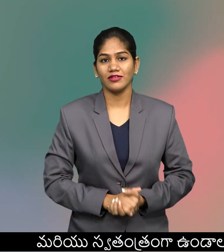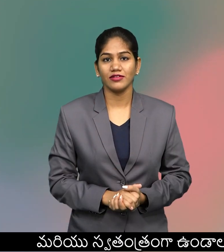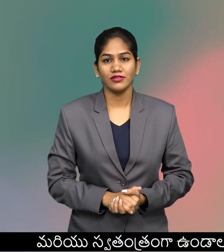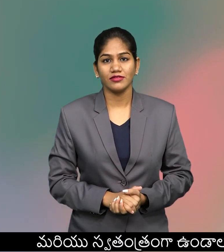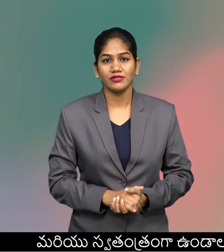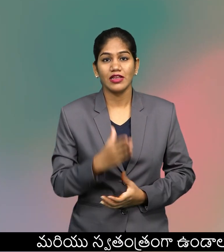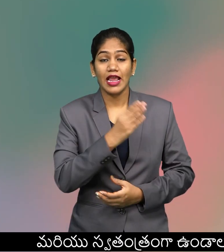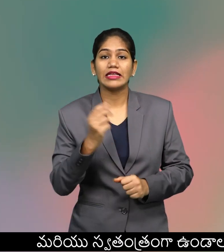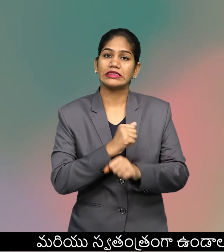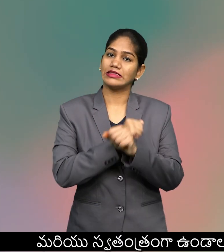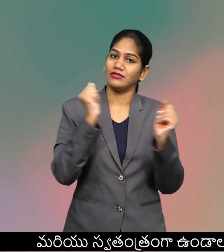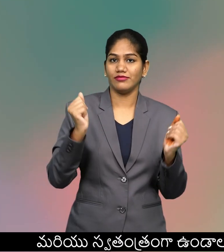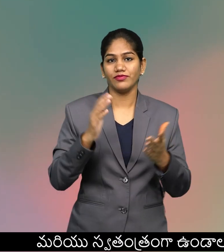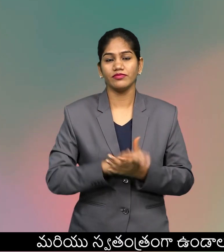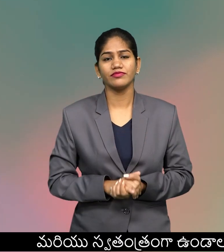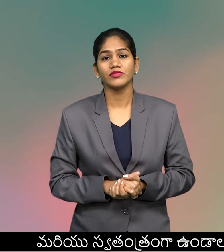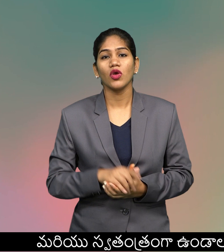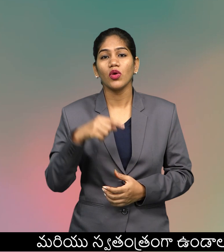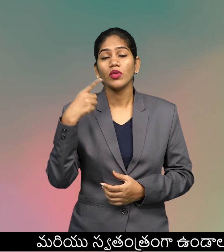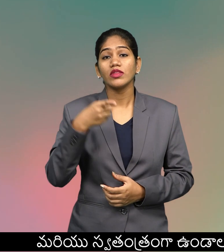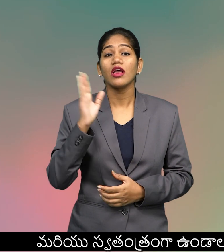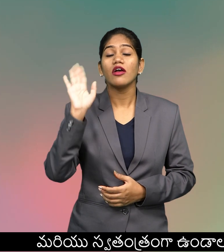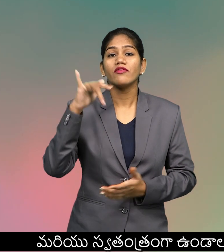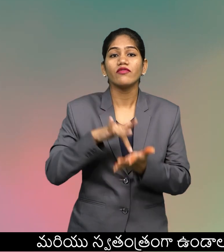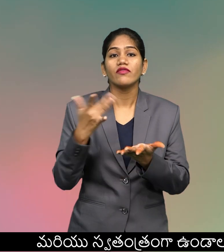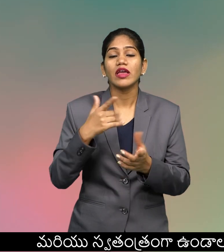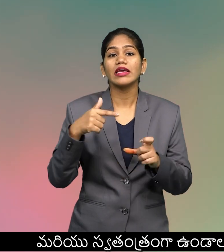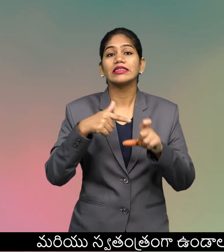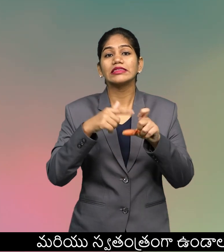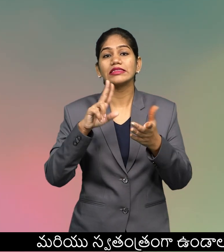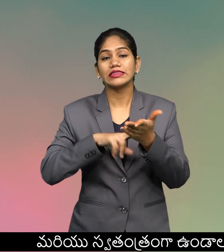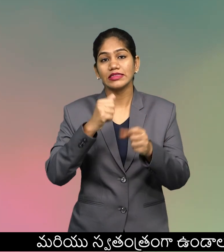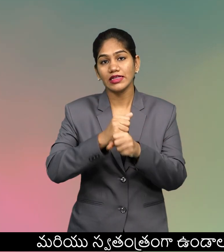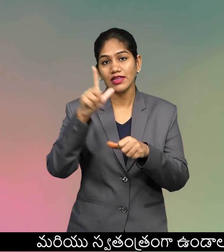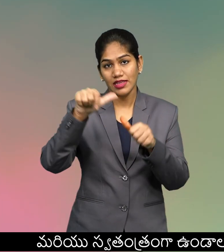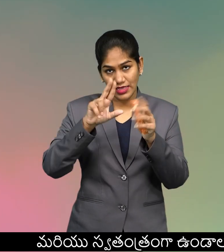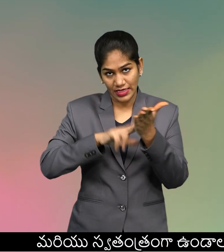మరియు స్వతంత్రంగా ఉండాలని కోరుకునే వ్యక్తులచే ఆక్రమించబడ్డాయి.